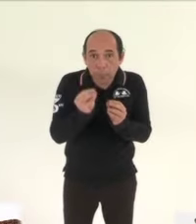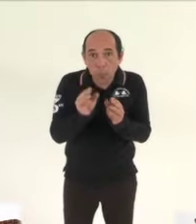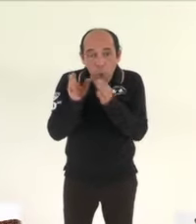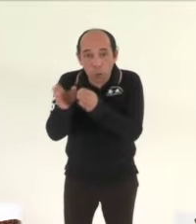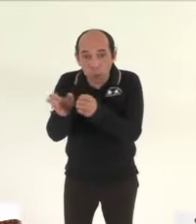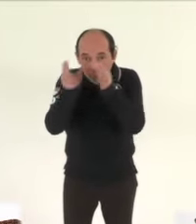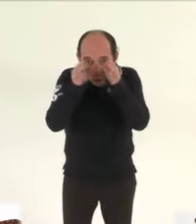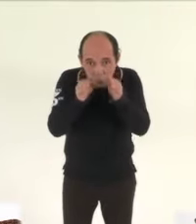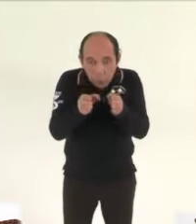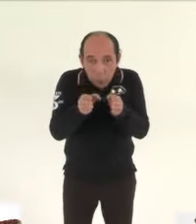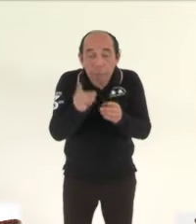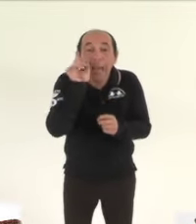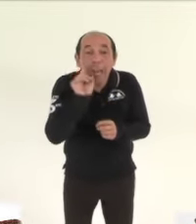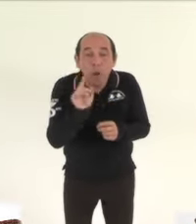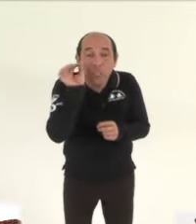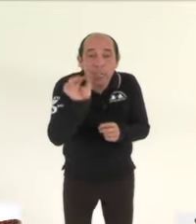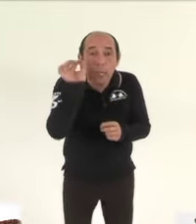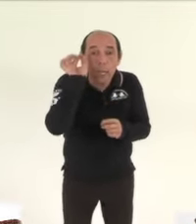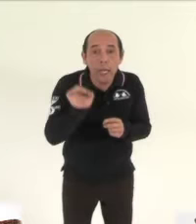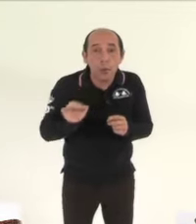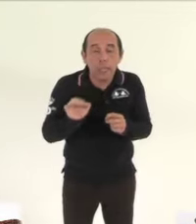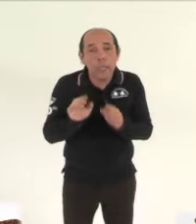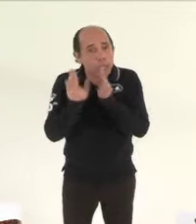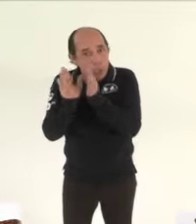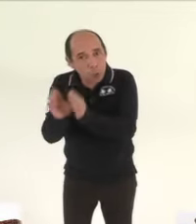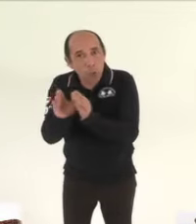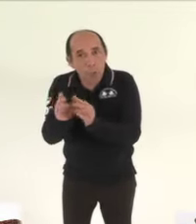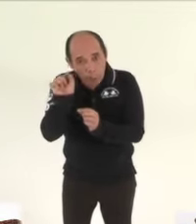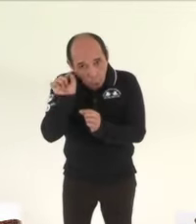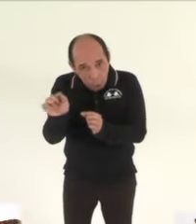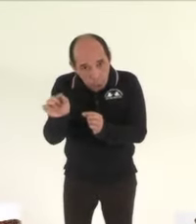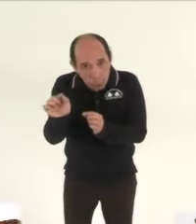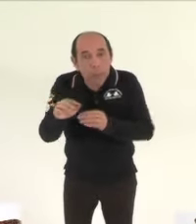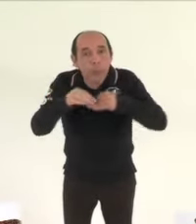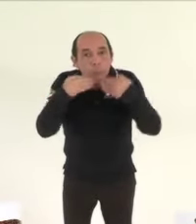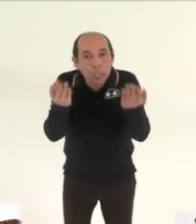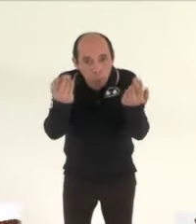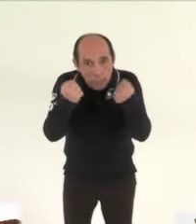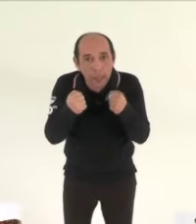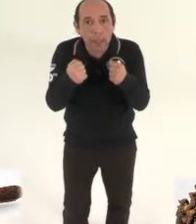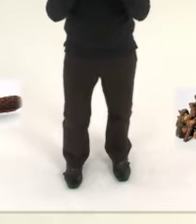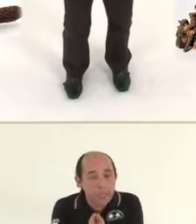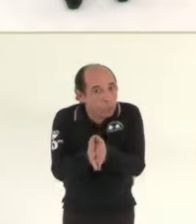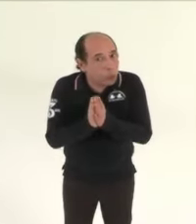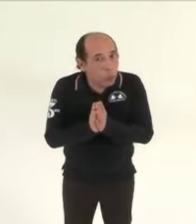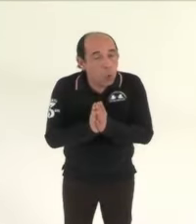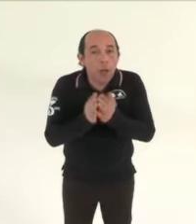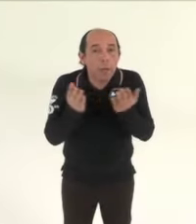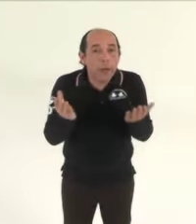نشوفوا القرنفل في الطبخ المغربي غنلقاوه في تحضير الحلويات نشوفوا دابا القرنفل منين وصلنا كيف قلت في الاول المغرب